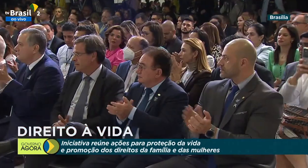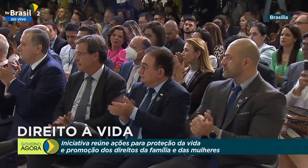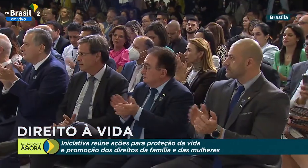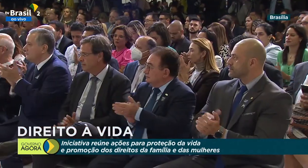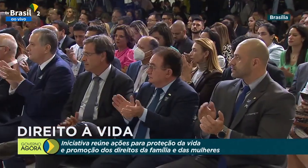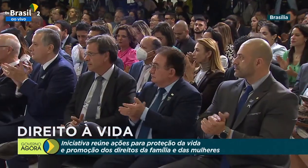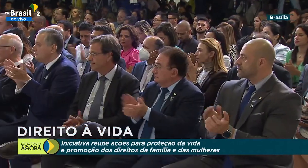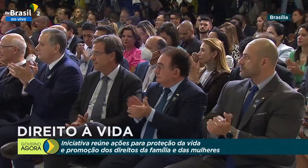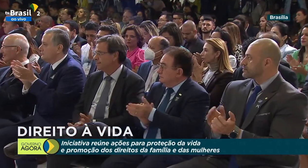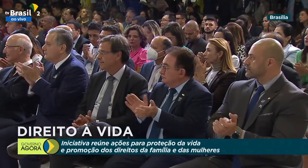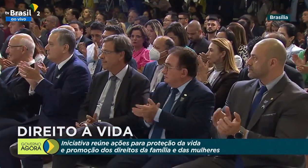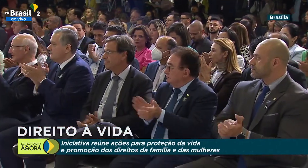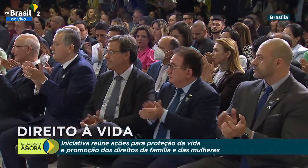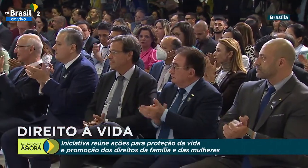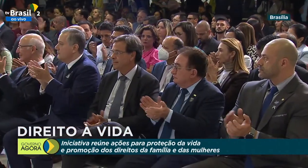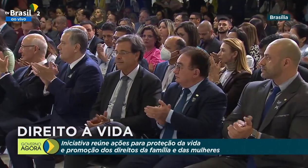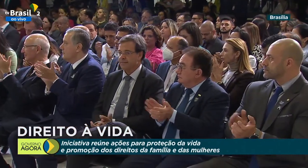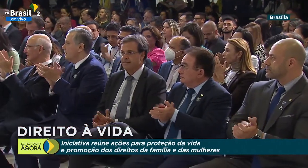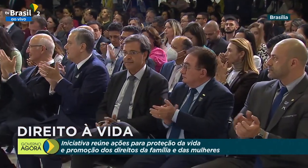nosso país e